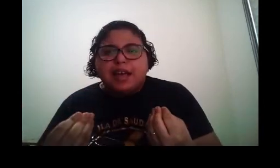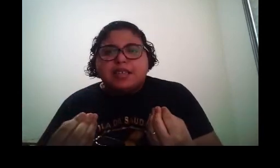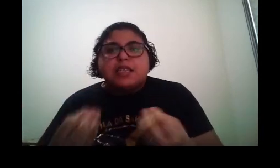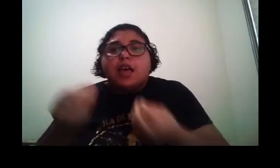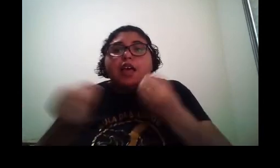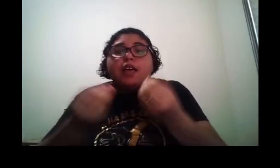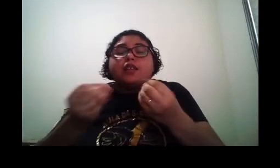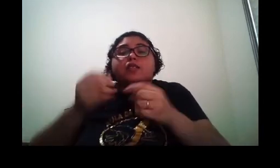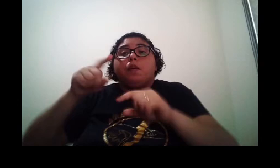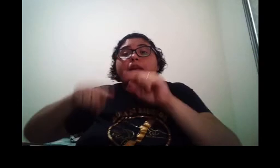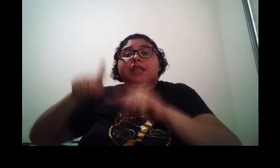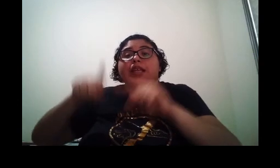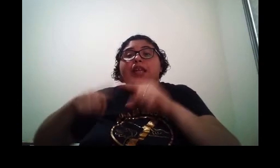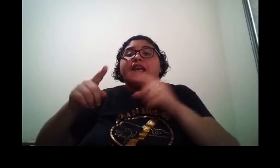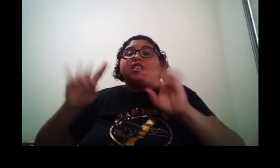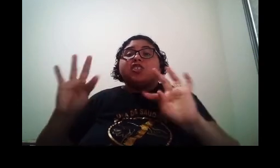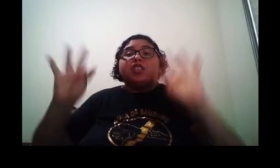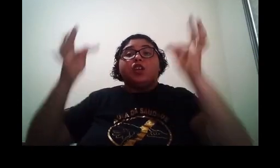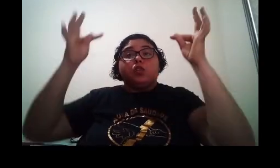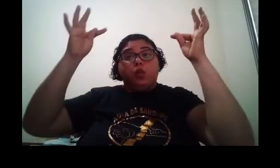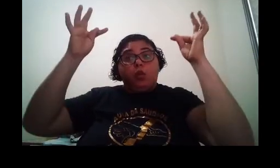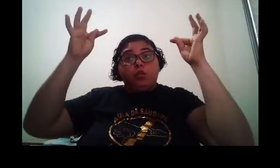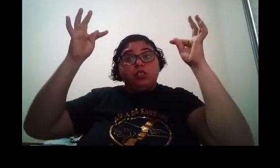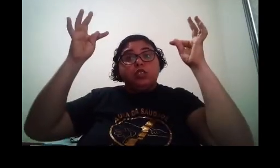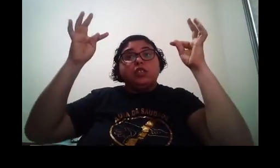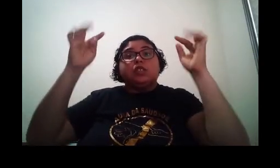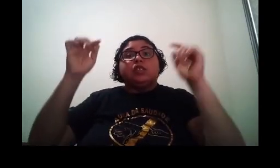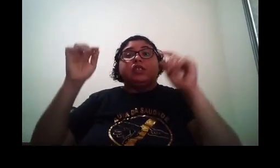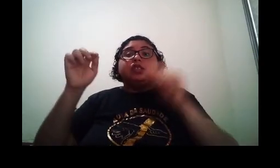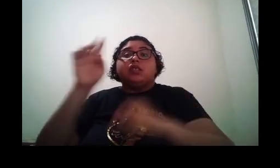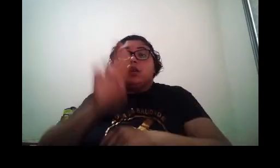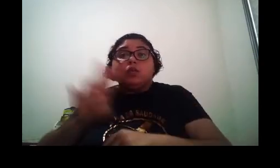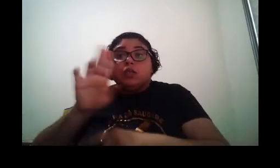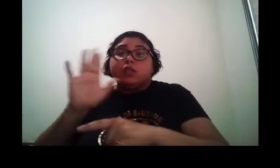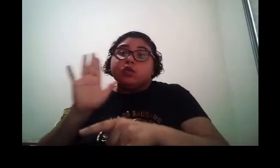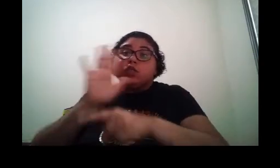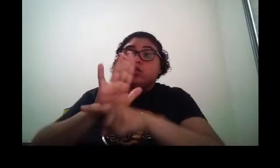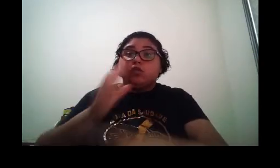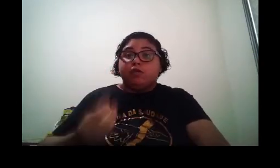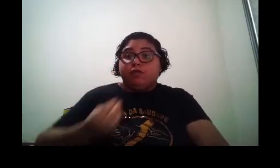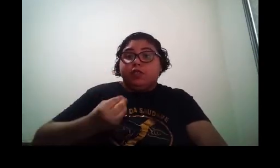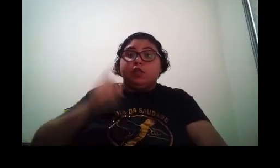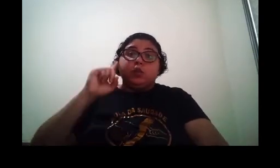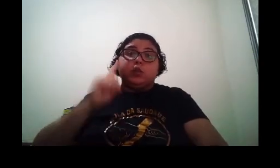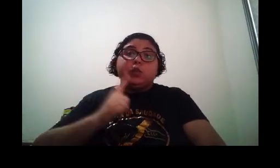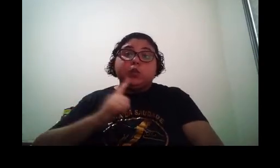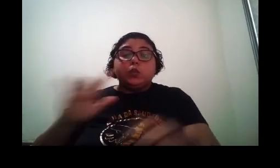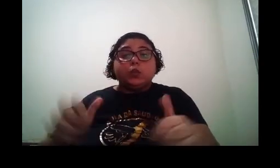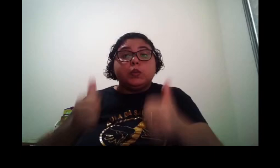parte da tecnologia que a gente pode destacar que ajuda o surdo no seu cotidiano, como por exemplo